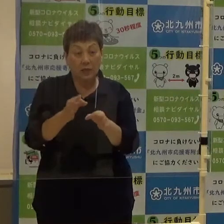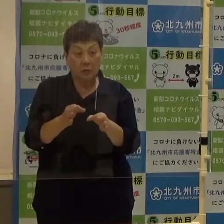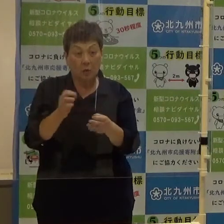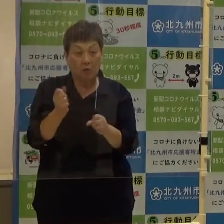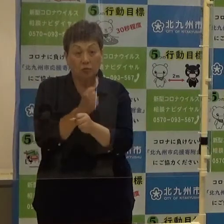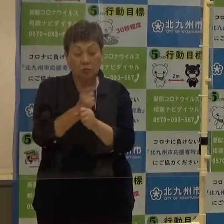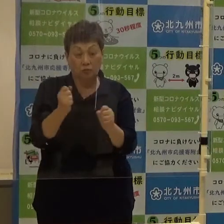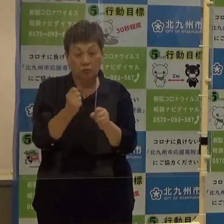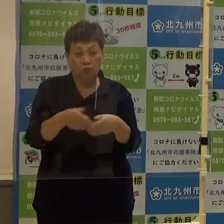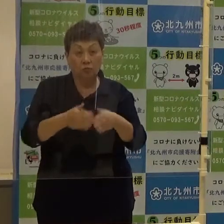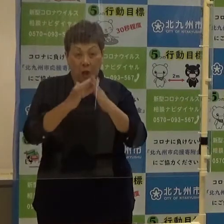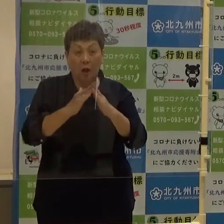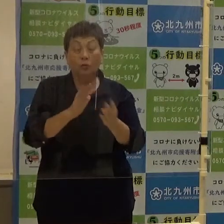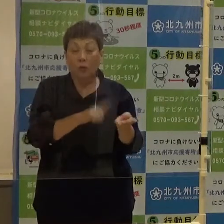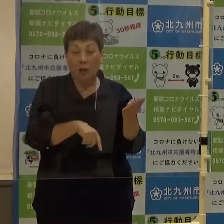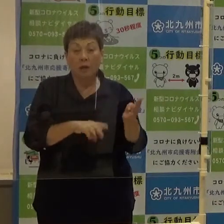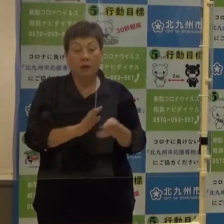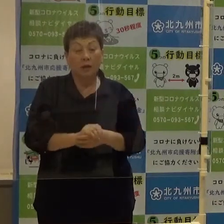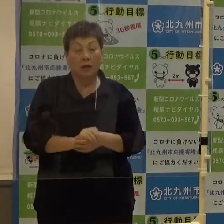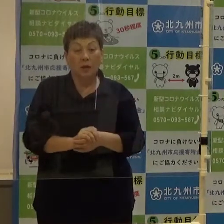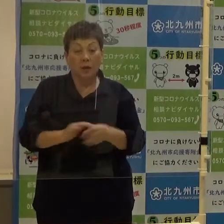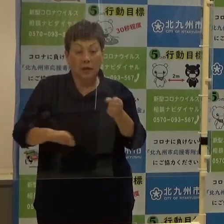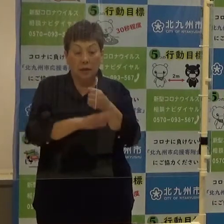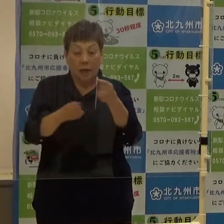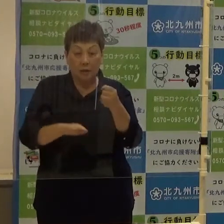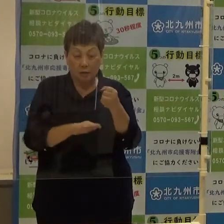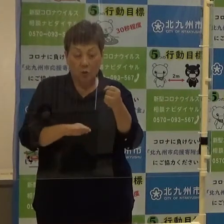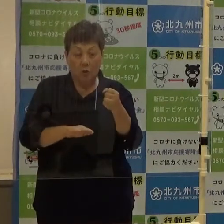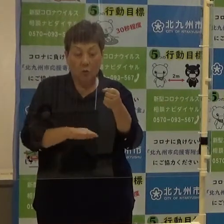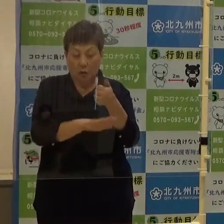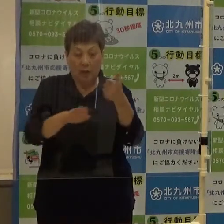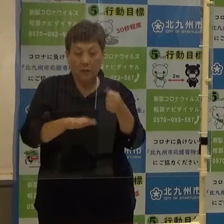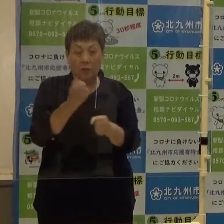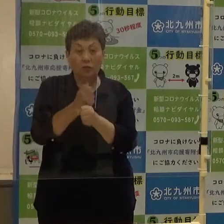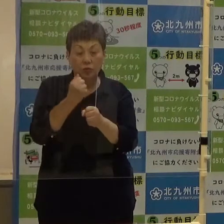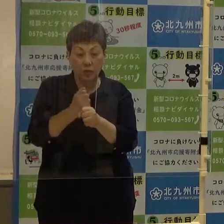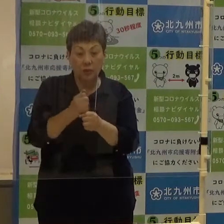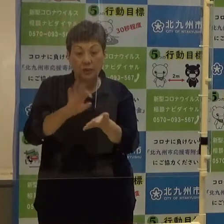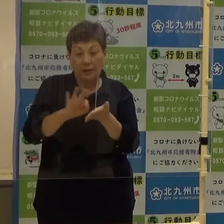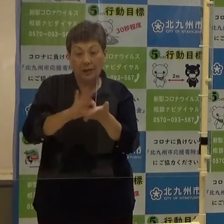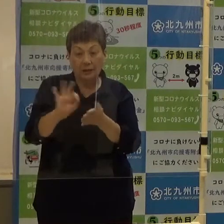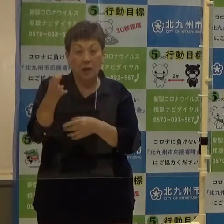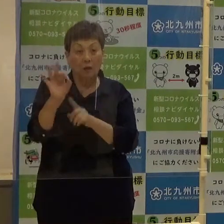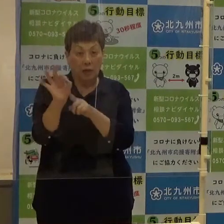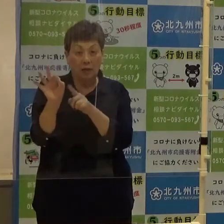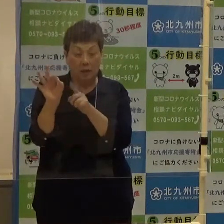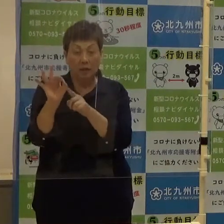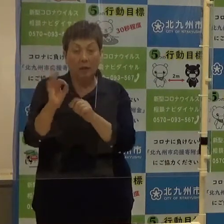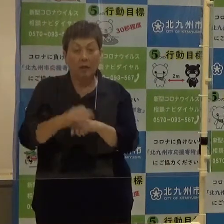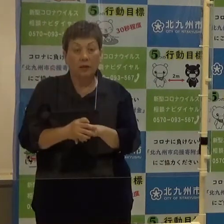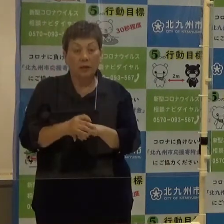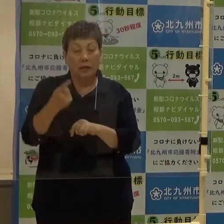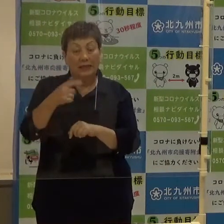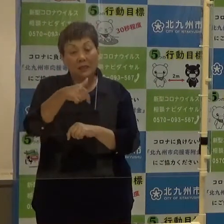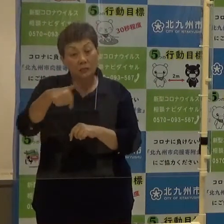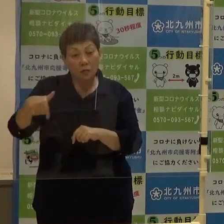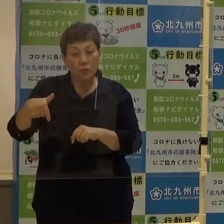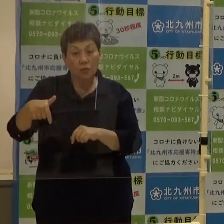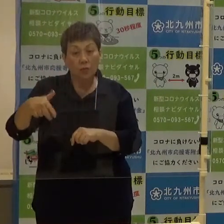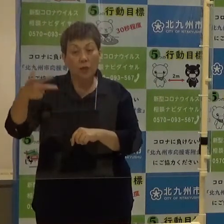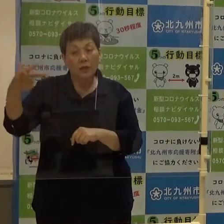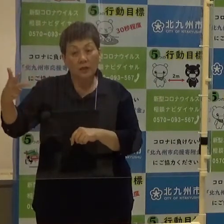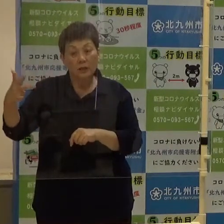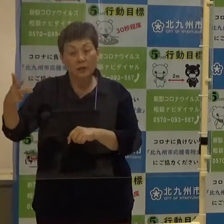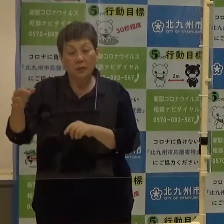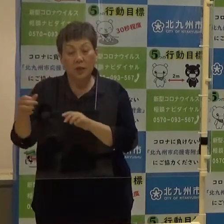か、さまざまな環境づくりにかかった経費の一部をですね、市